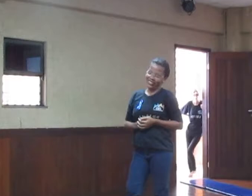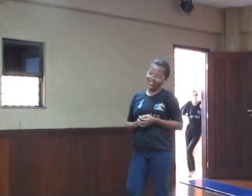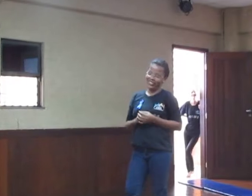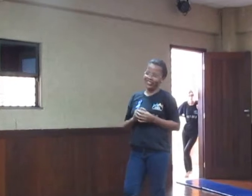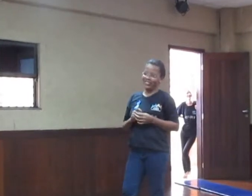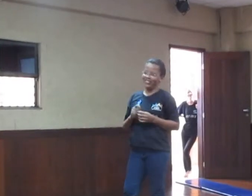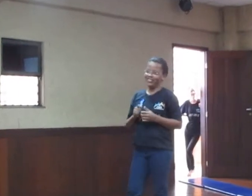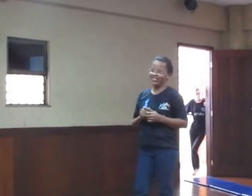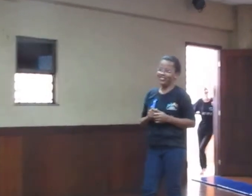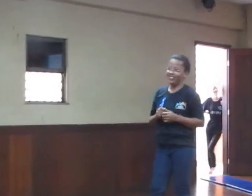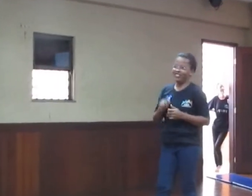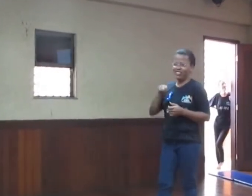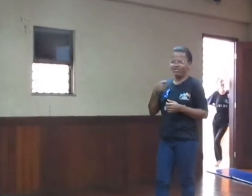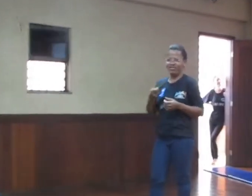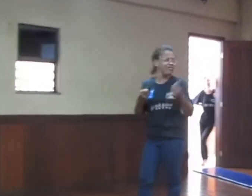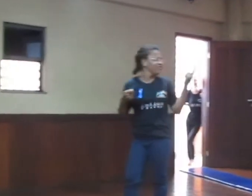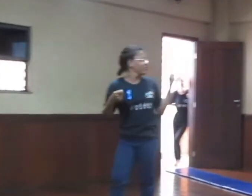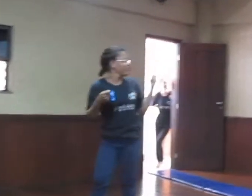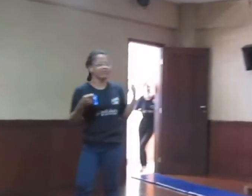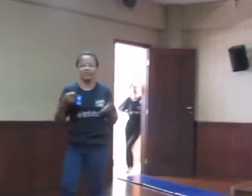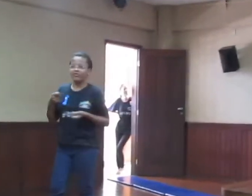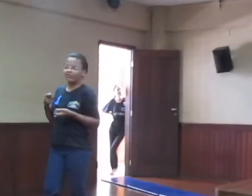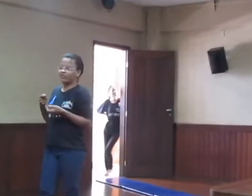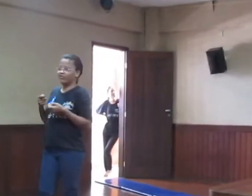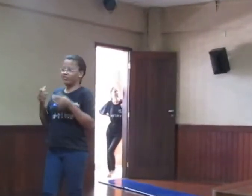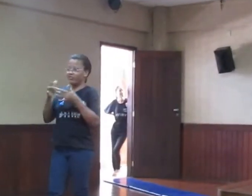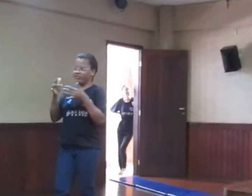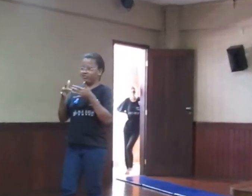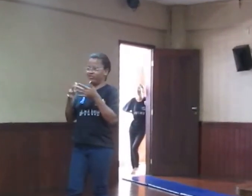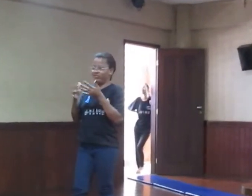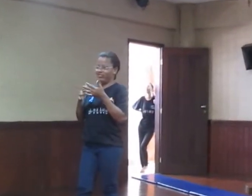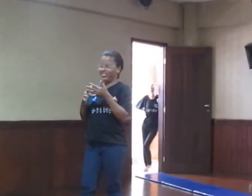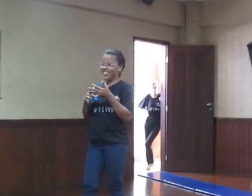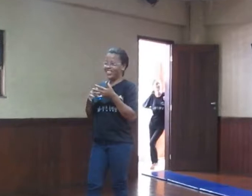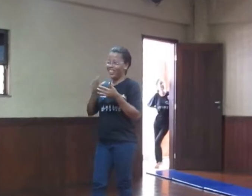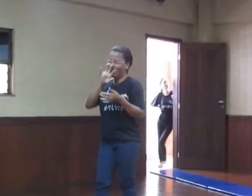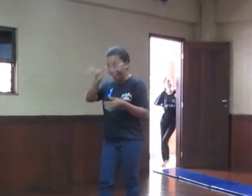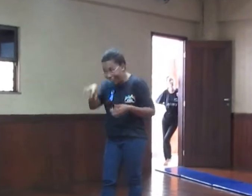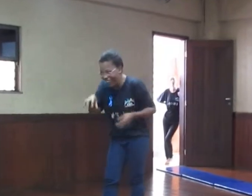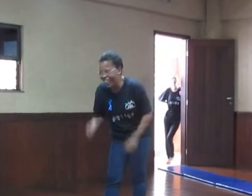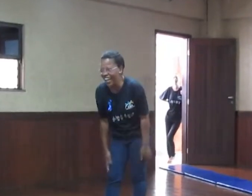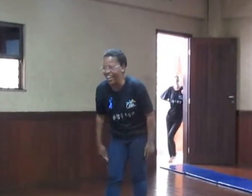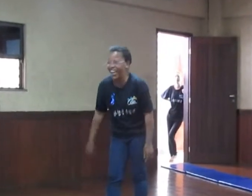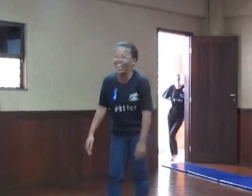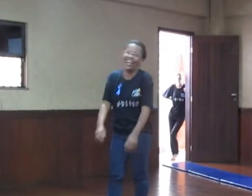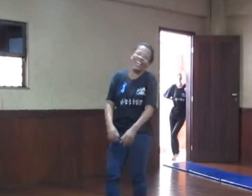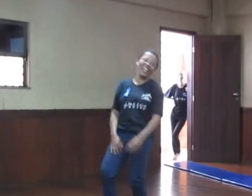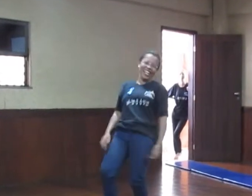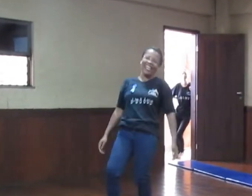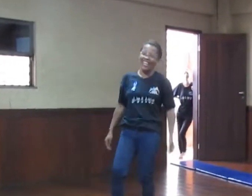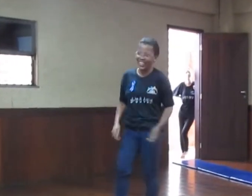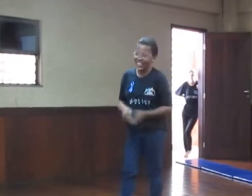O Prodaf Tradutor. É mais um aplicativo com tradutor de Libras. Ele possui um